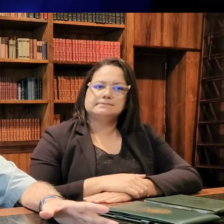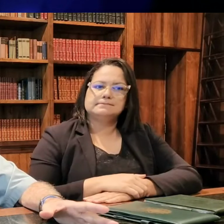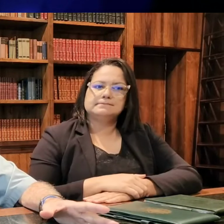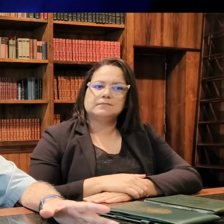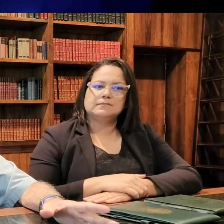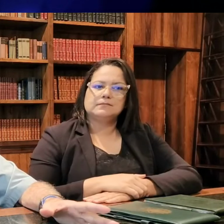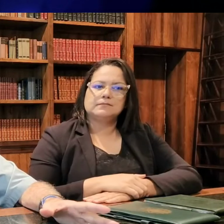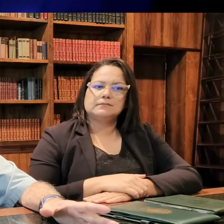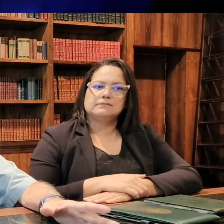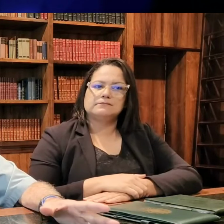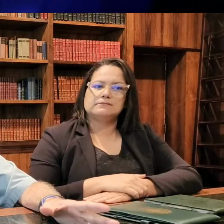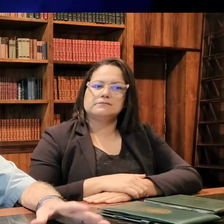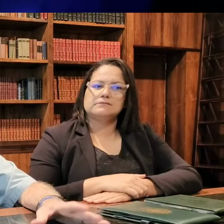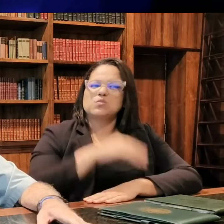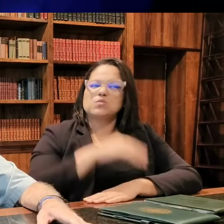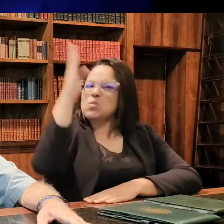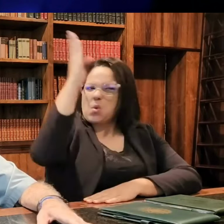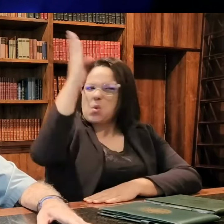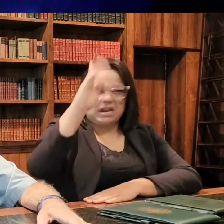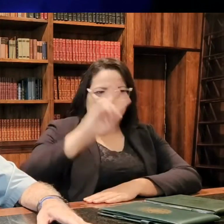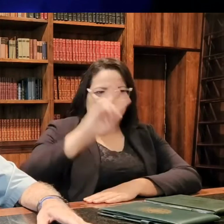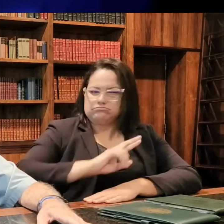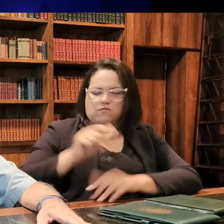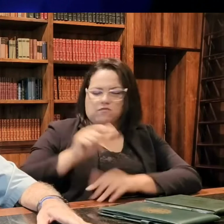O Brasil não sucumbirá.